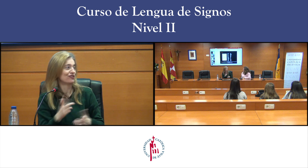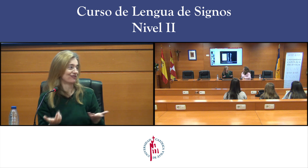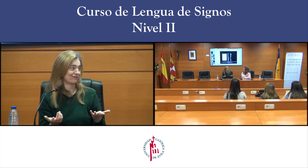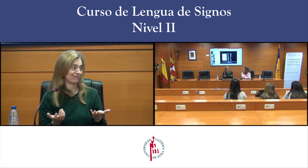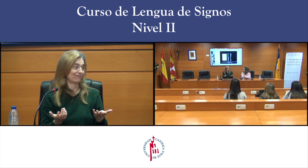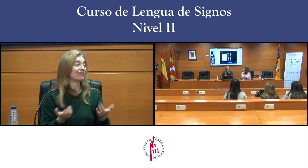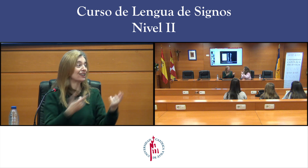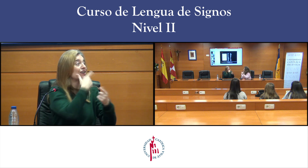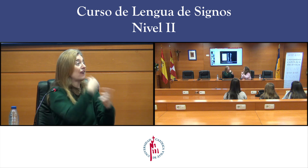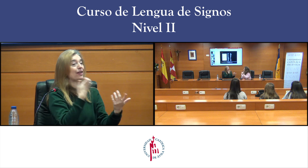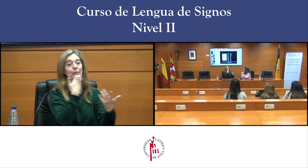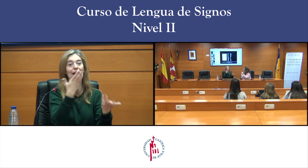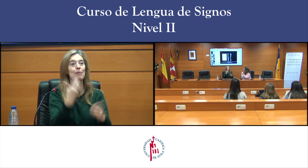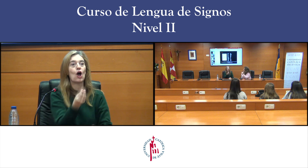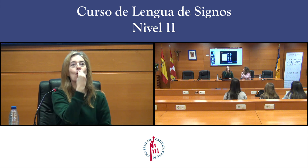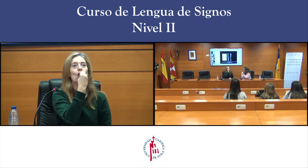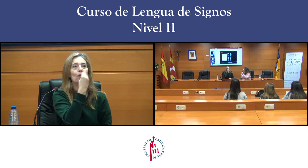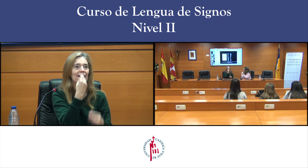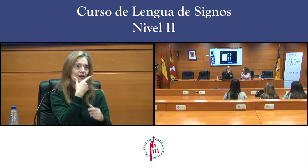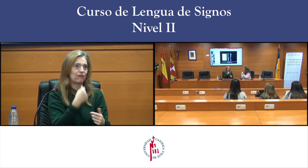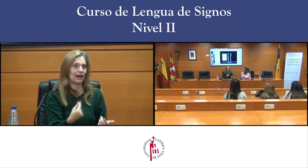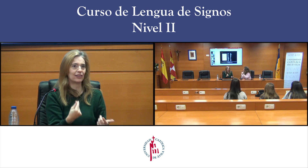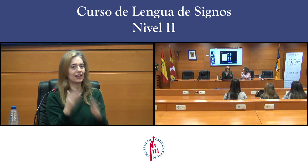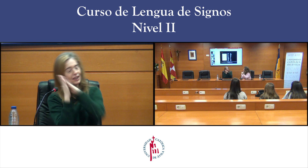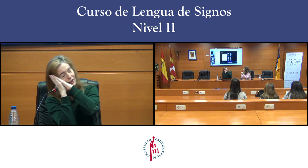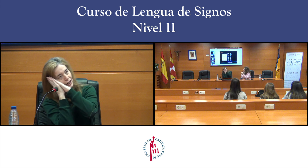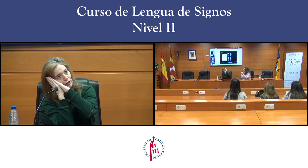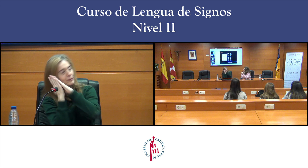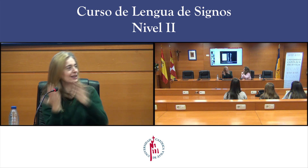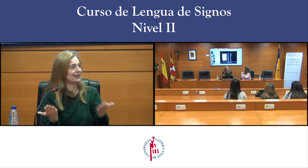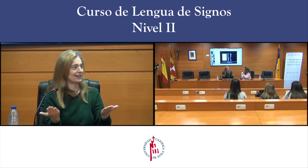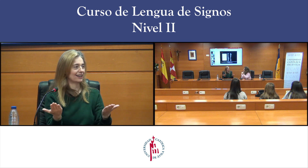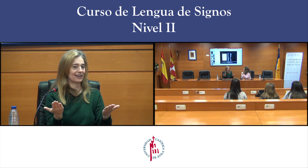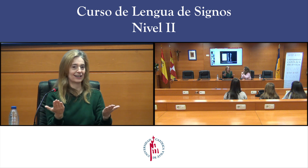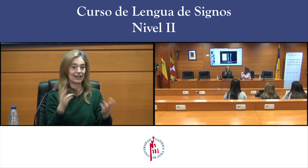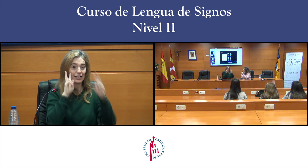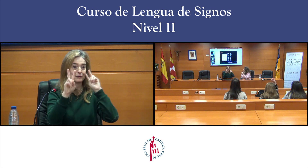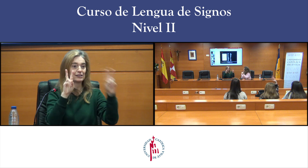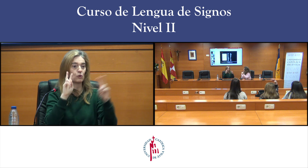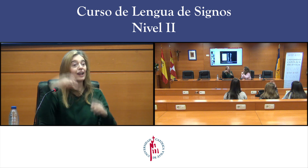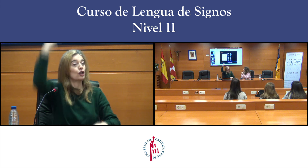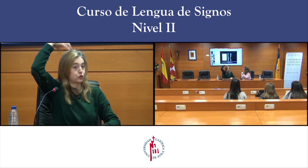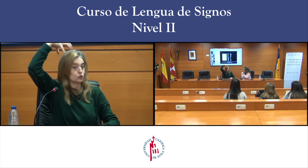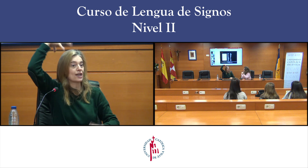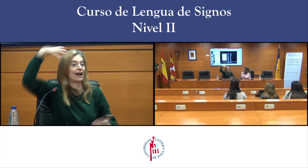algunos verbos son fáciles y otros no comer dormir son fáciles son muy visuales